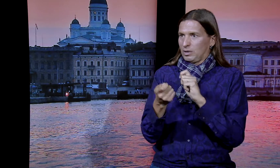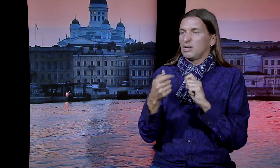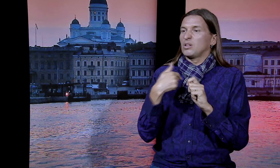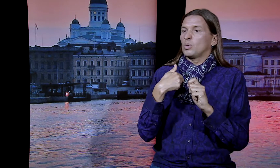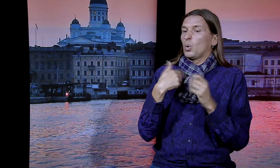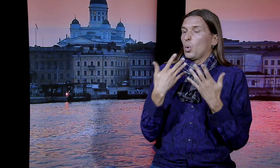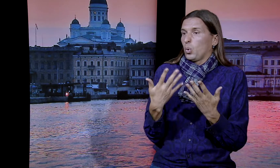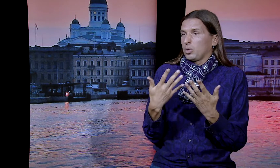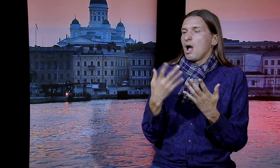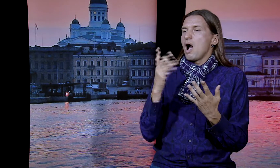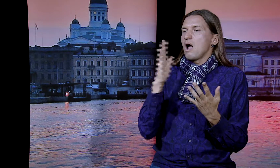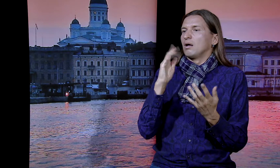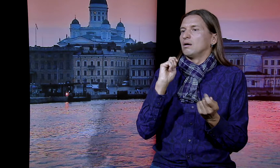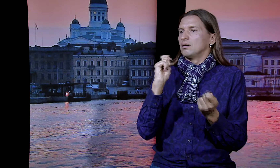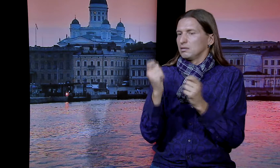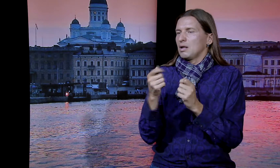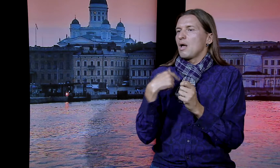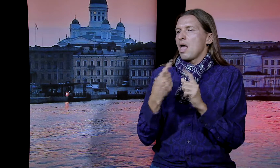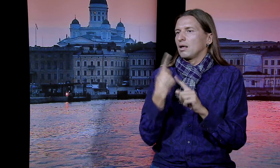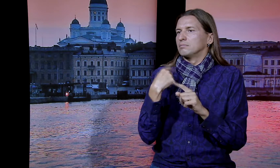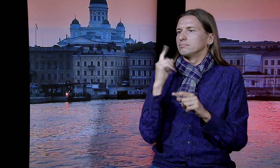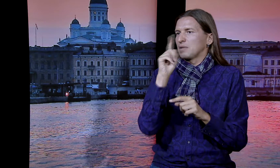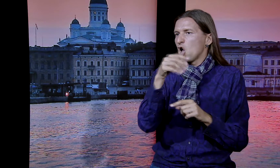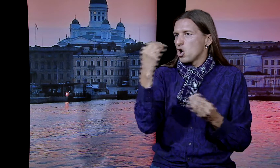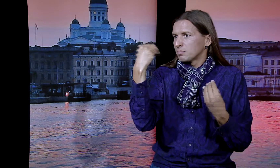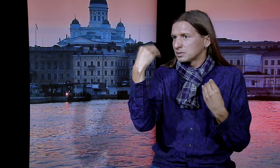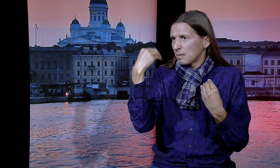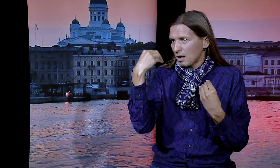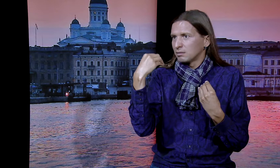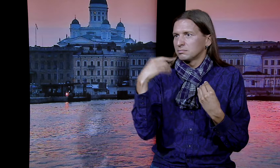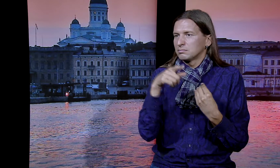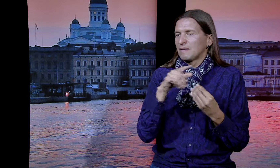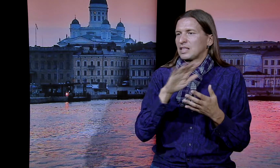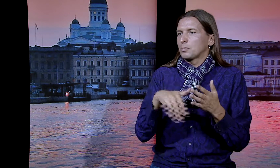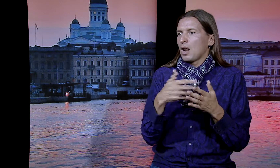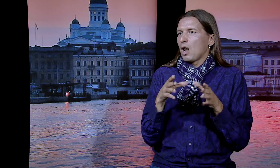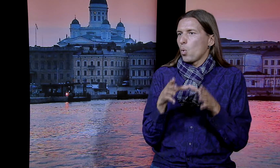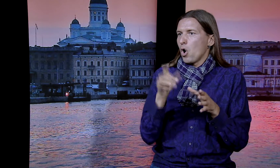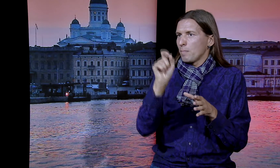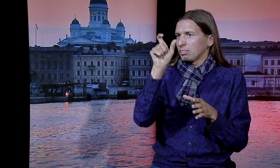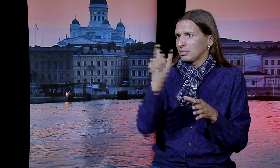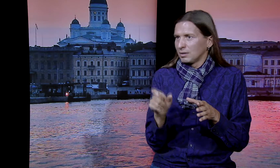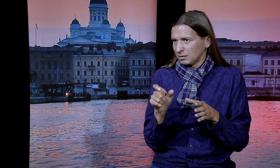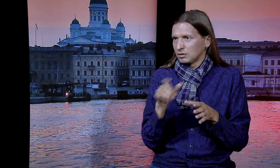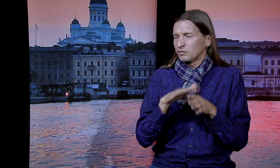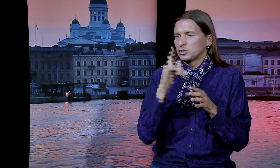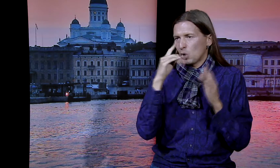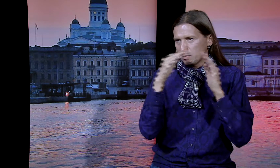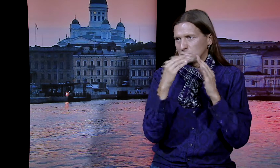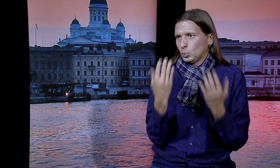Tällä hetkellä opiskelen Jyväskylän yliopistossa viittomakieliseksi luokan opettajaksi. Viittomakielen opetuksia en ole tehnyt